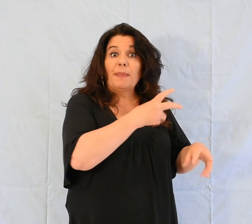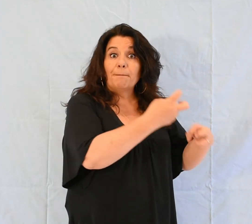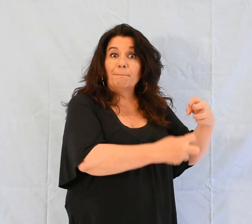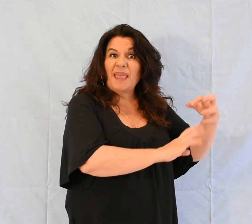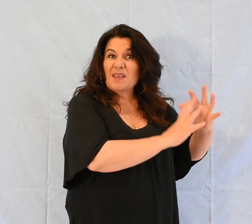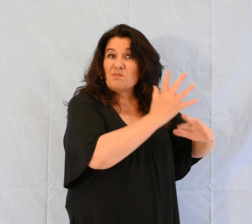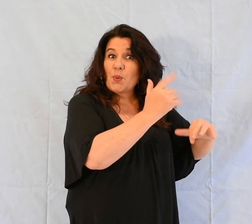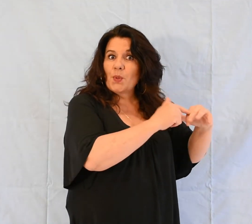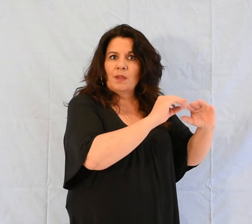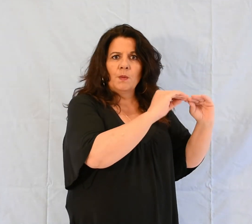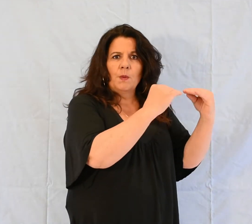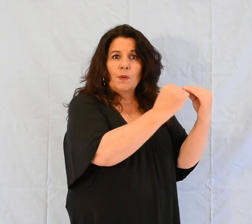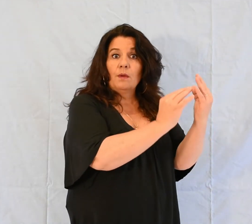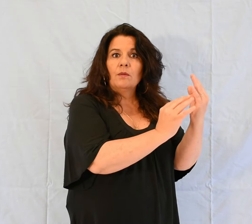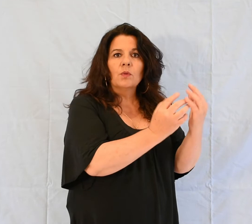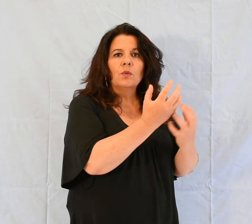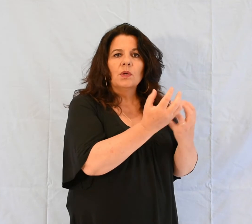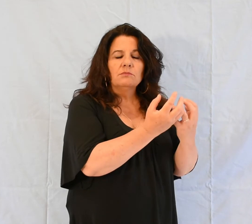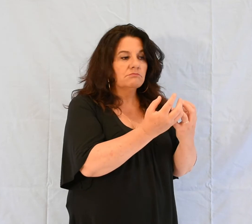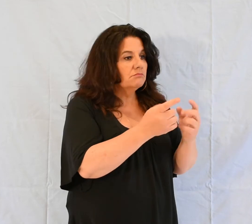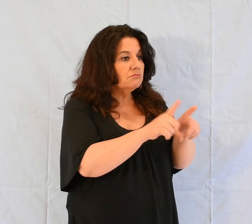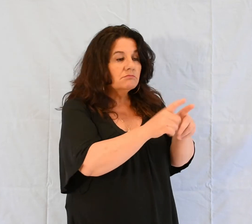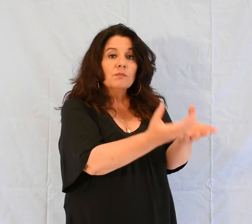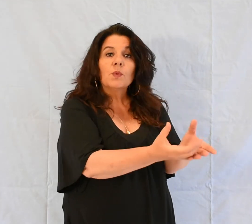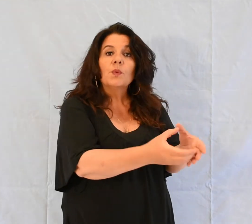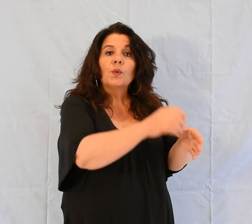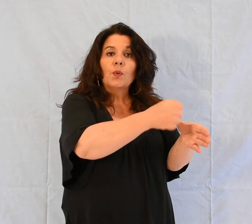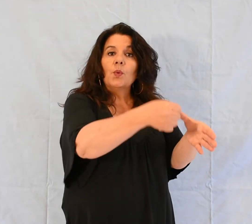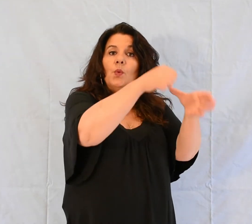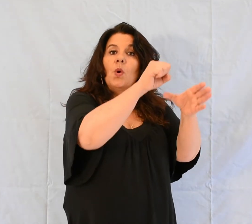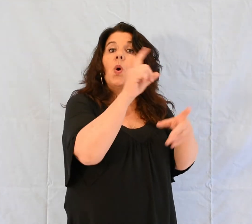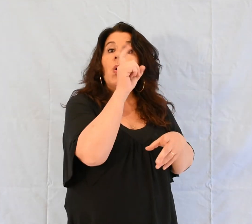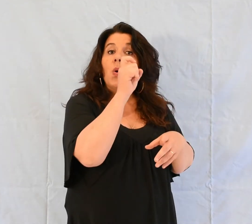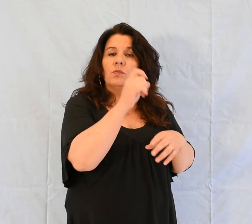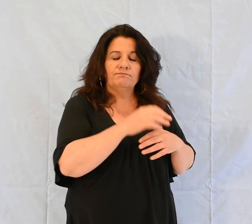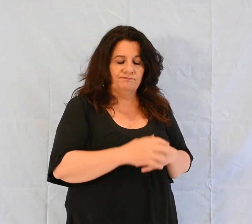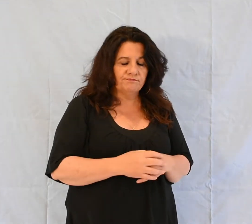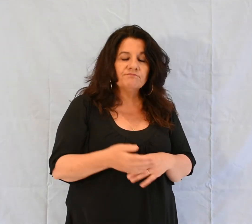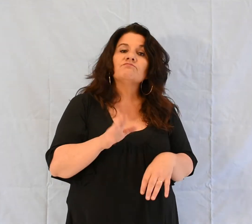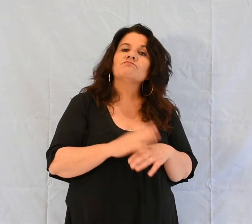d'eau. Il mangea et but et se rendormit.